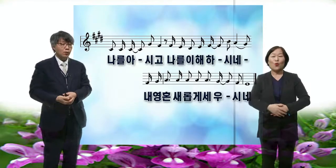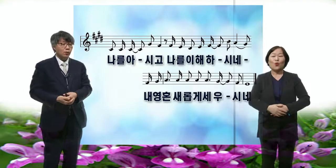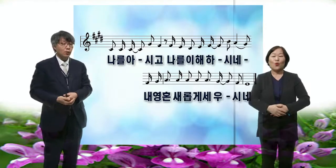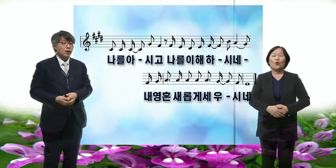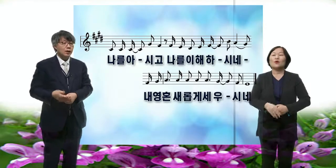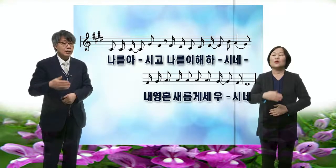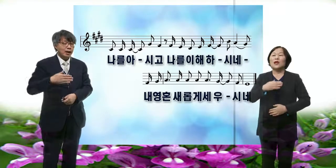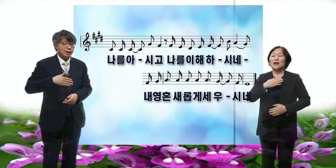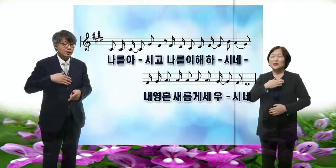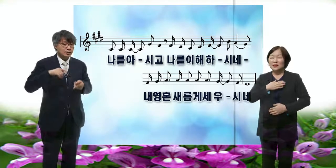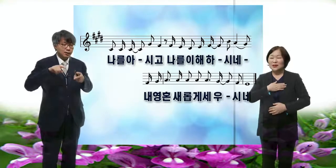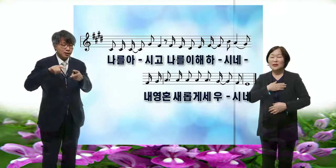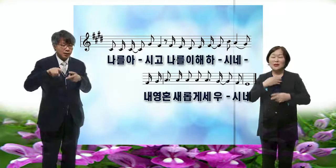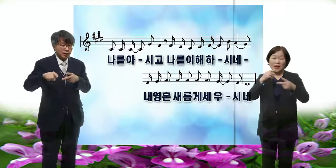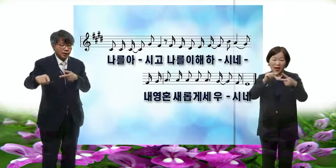아시고 나를